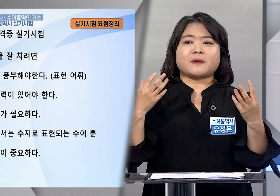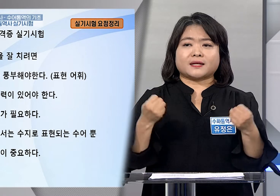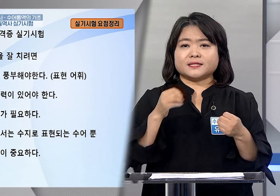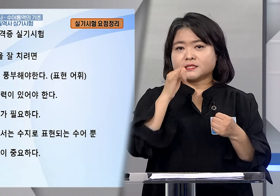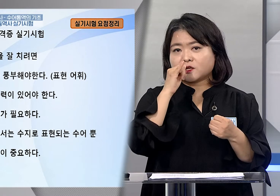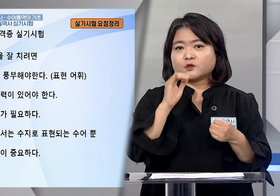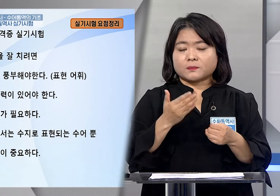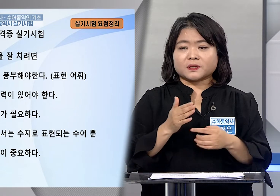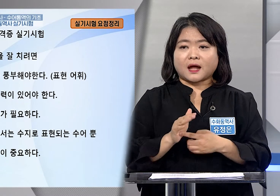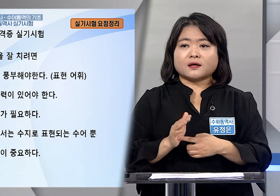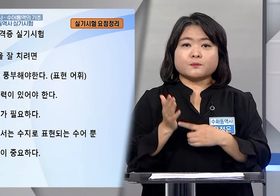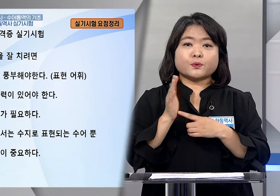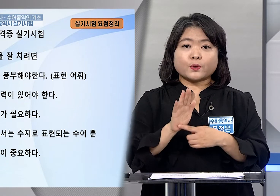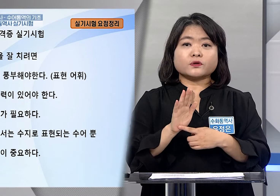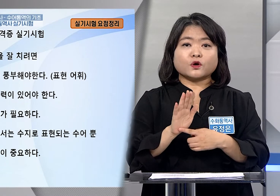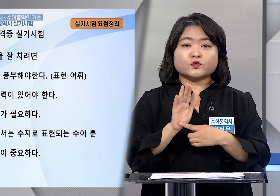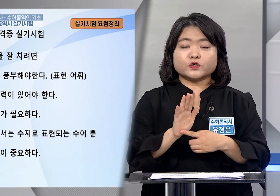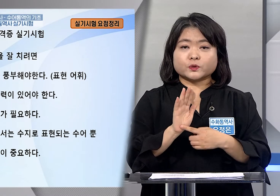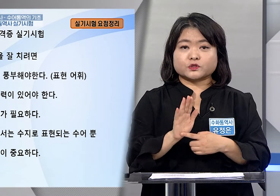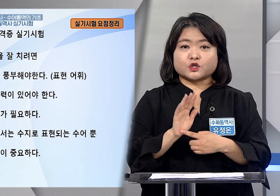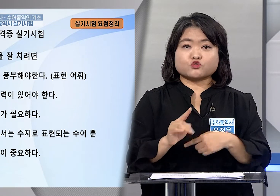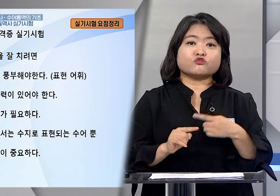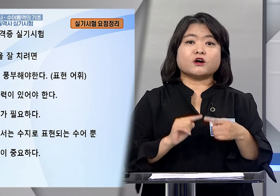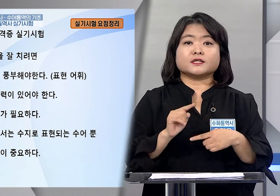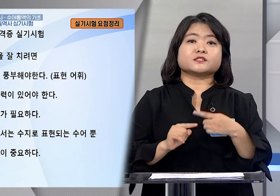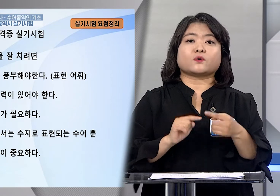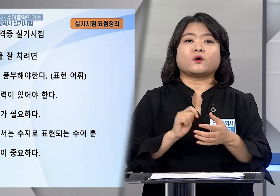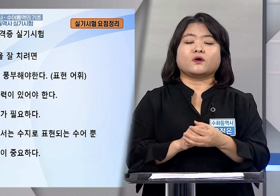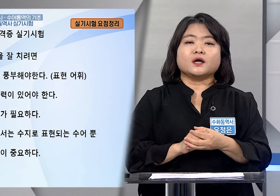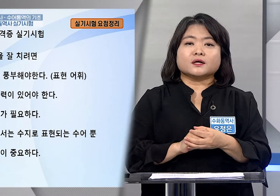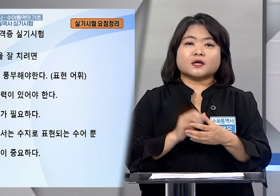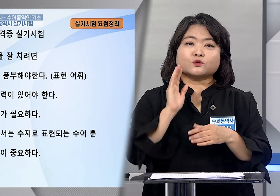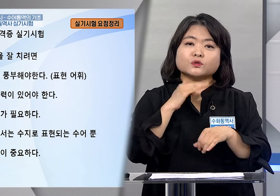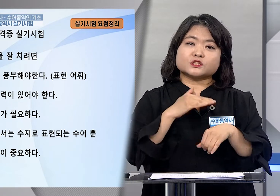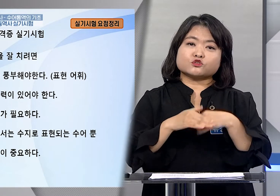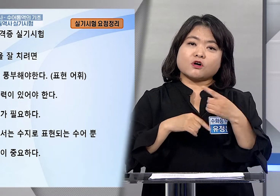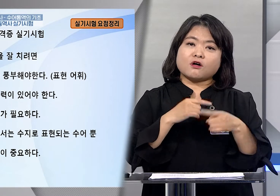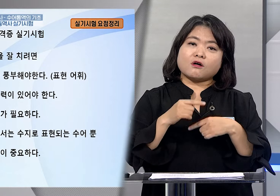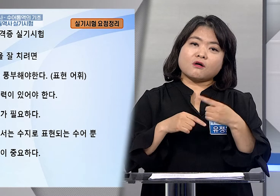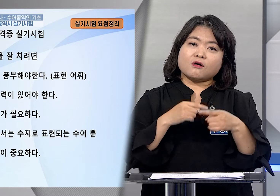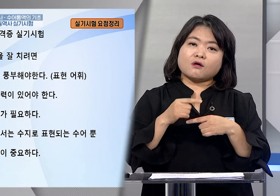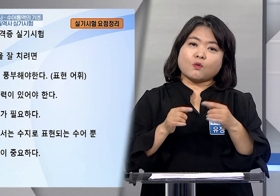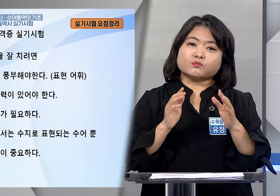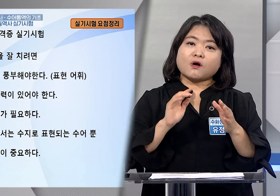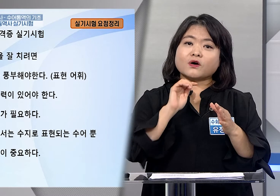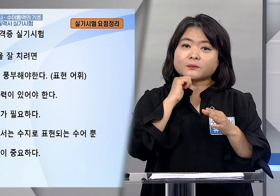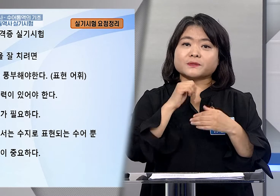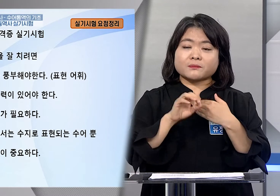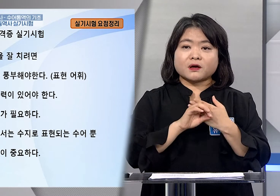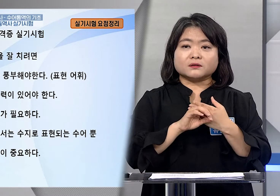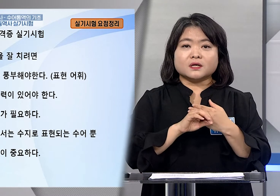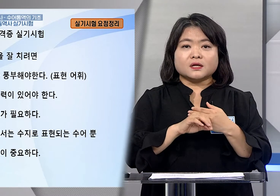많이 있어야 됩니다. 표현 어휘로서의 수어이죠. 이게 농식 수어 공부가 어렵다면